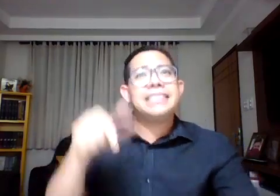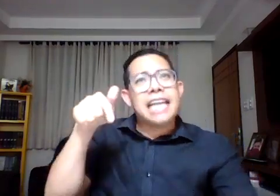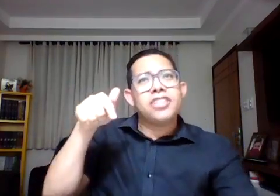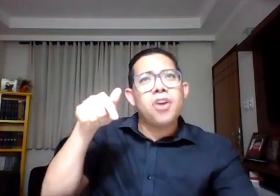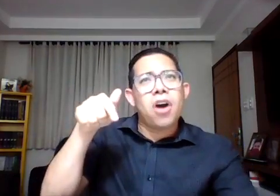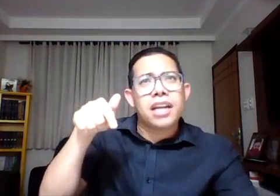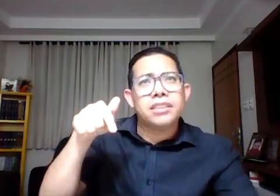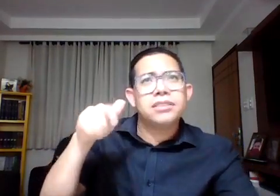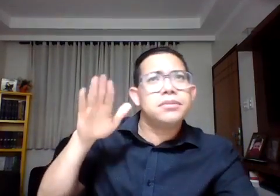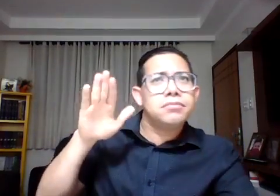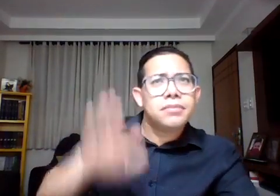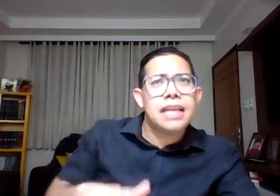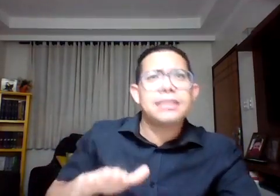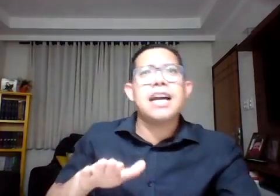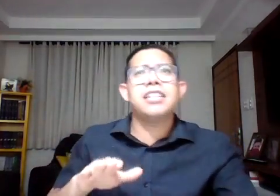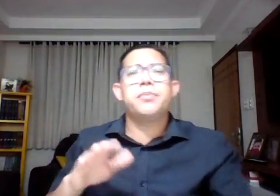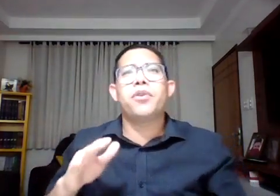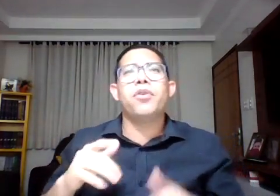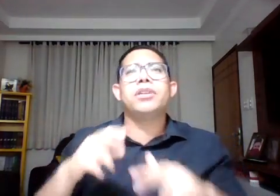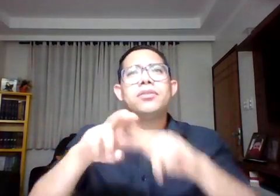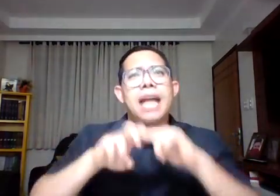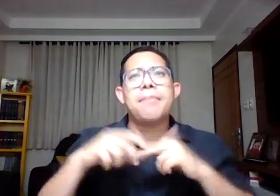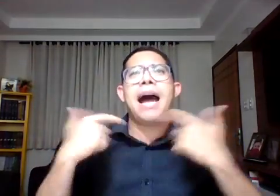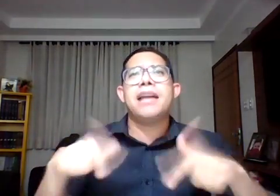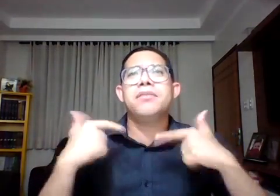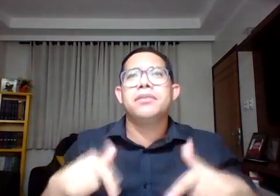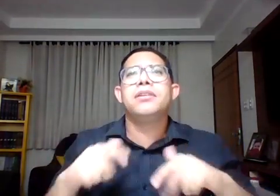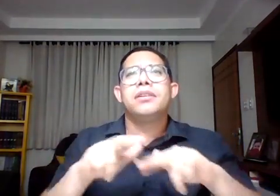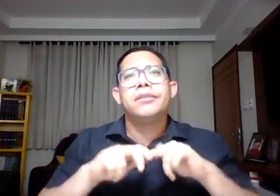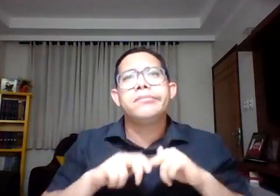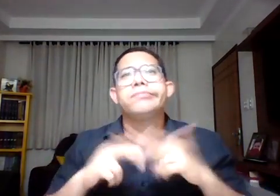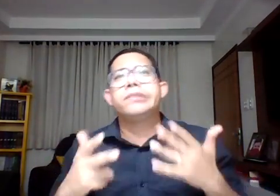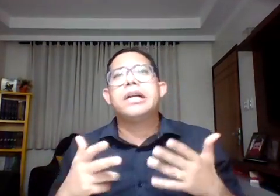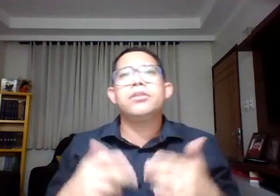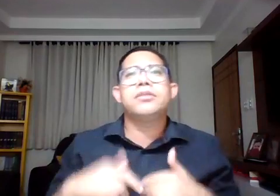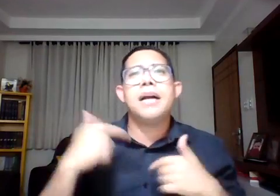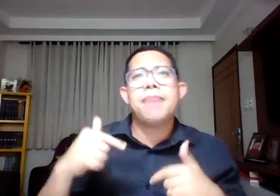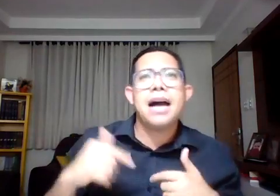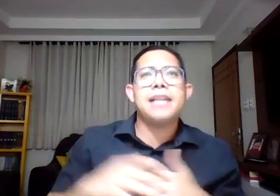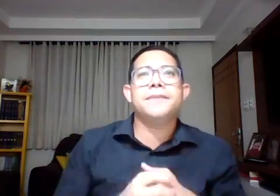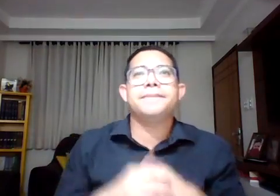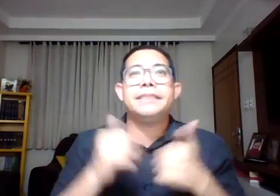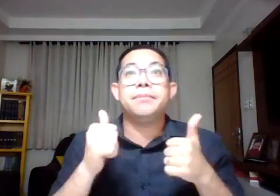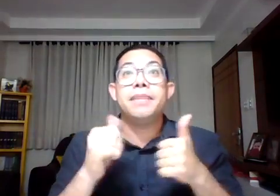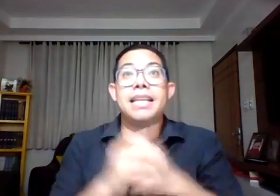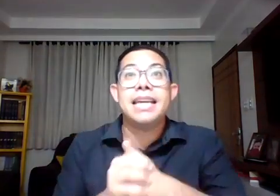7 horas da tarde, por conta do trabalho. Por causa do trabalho. Beleza.